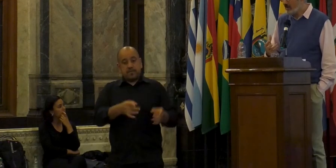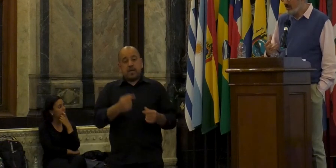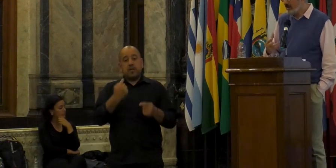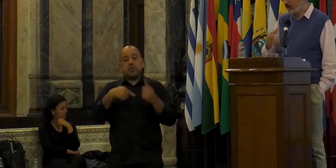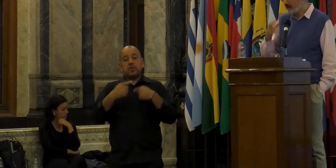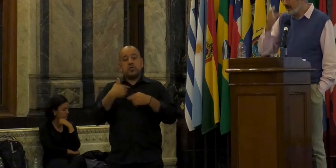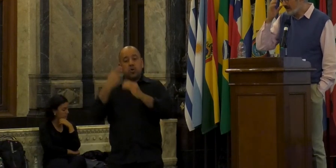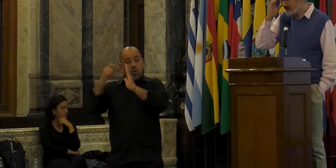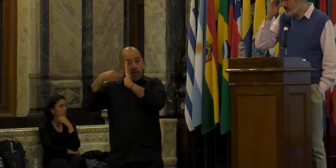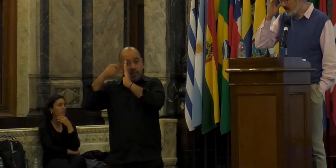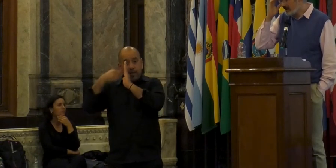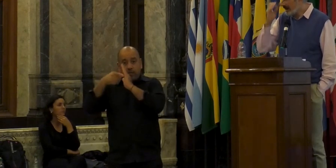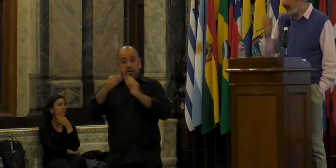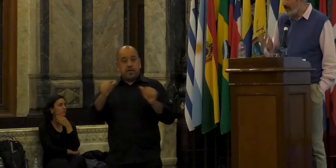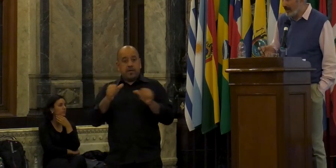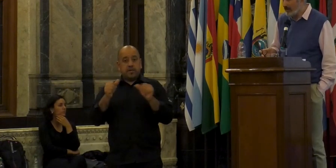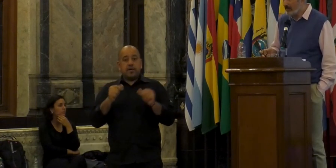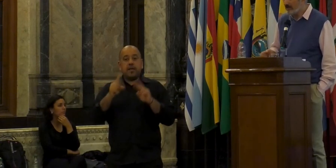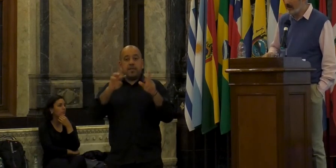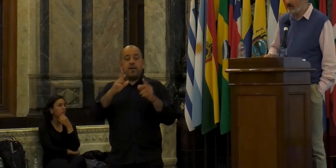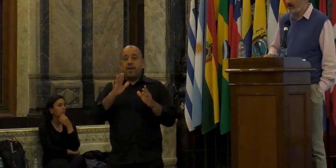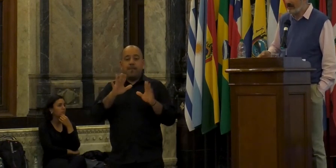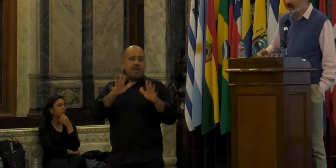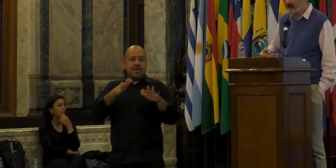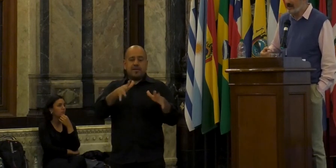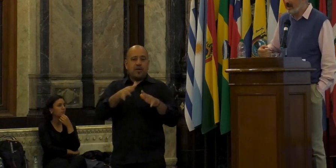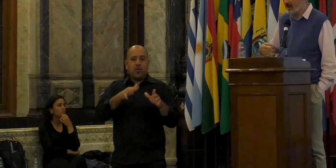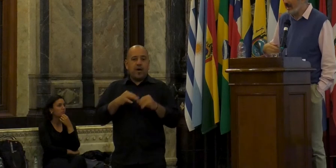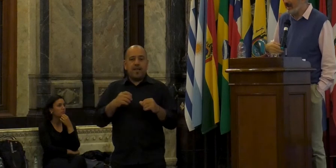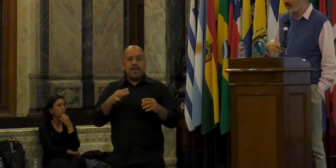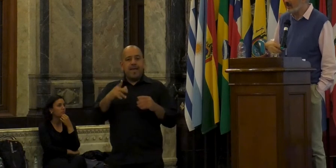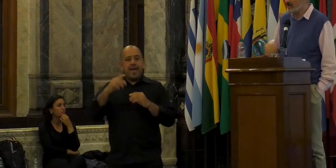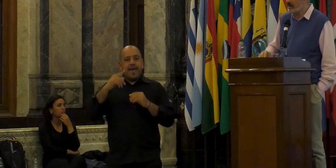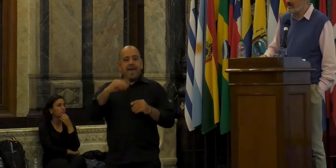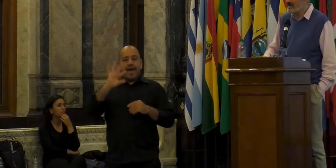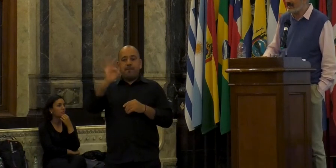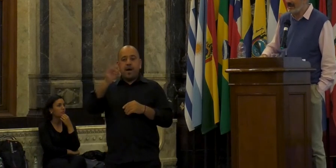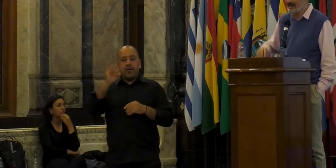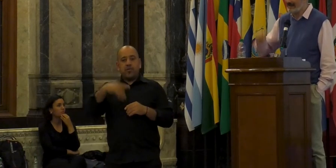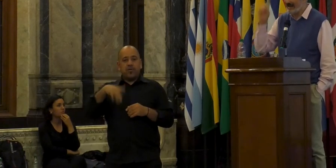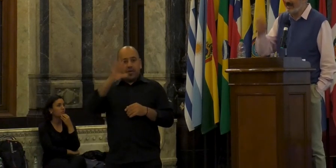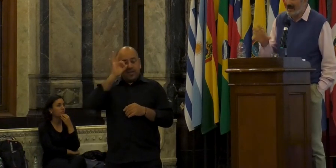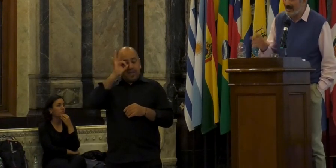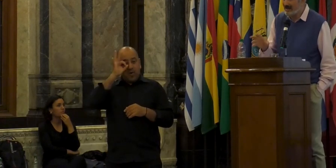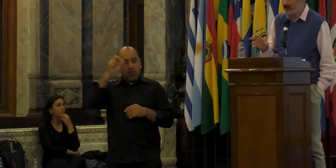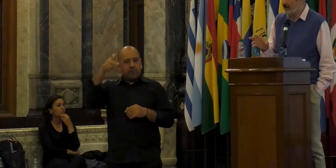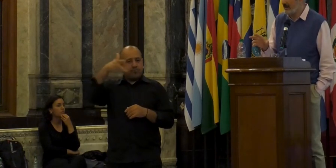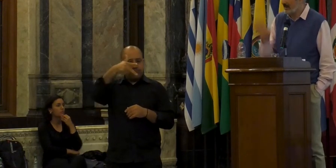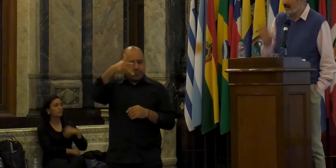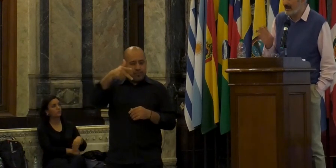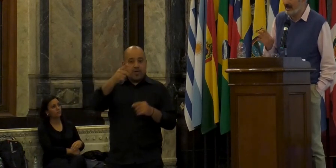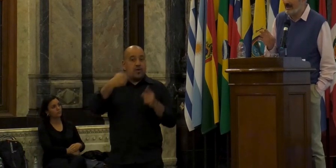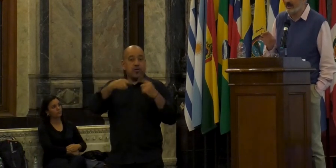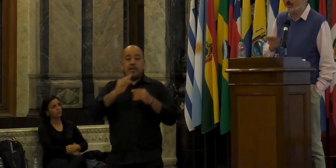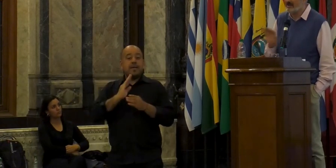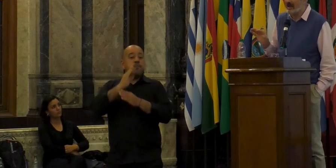querido estar en las antípodas del Gran Hermano. O sea, no se trata, y es una llamada de atención, no se trata de aterrizar en las